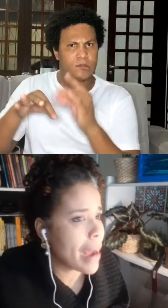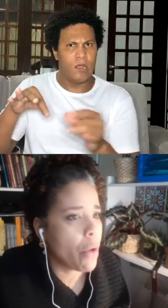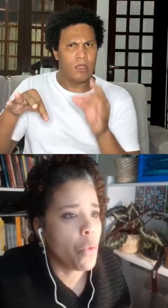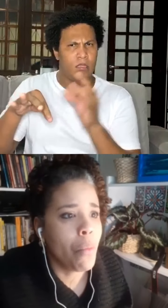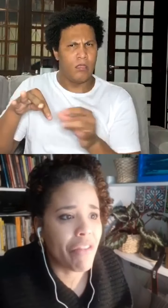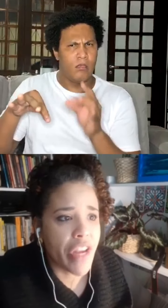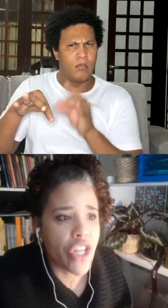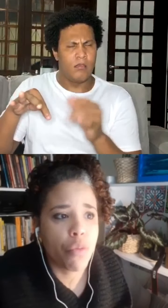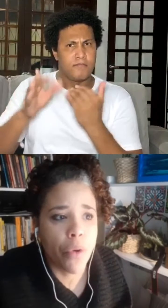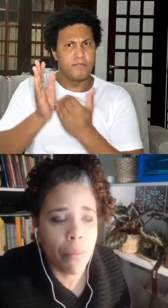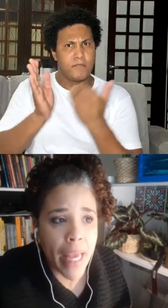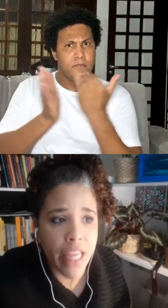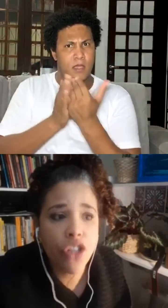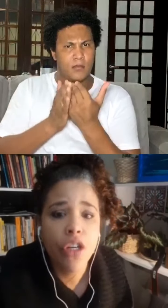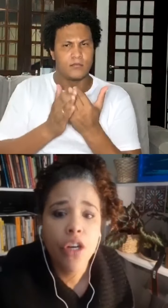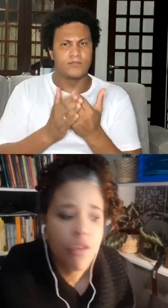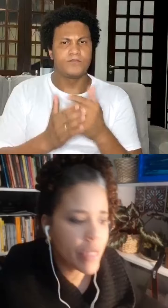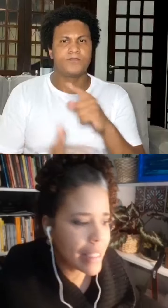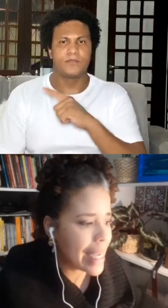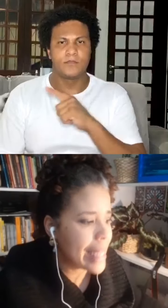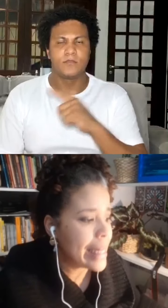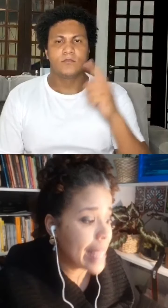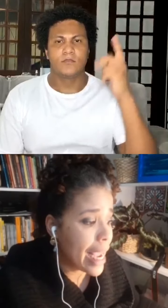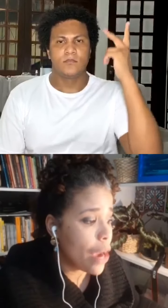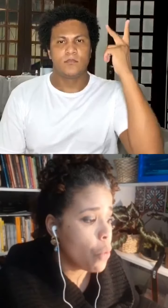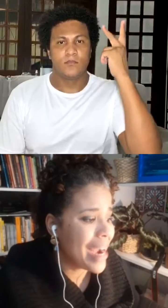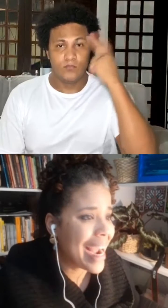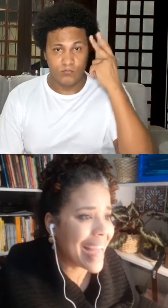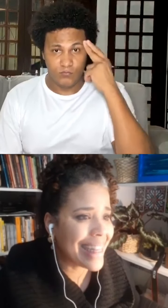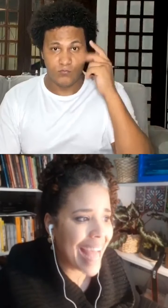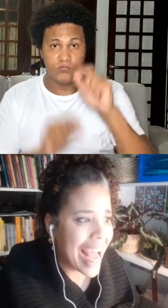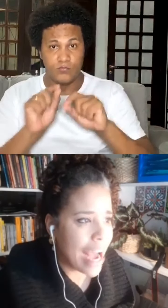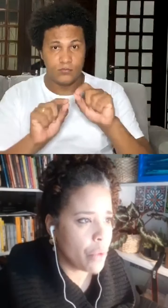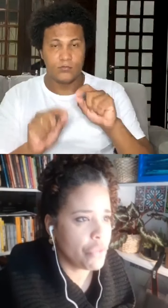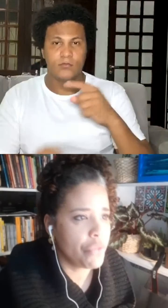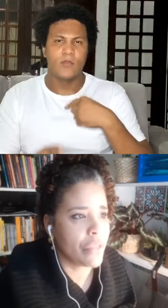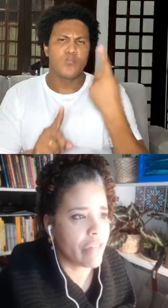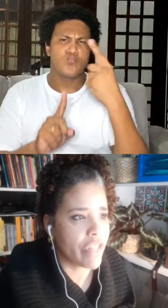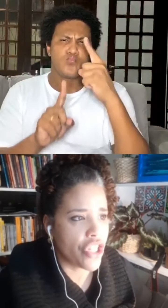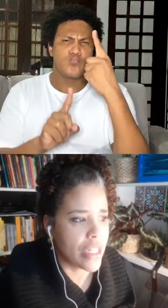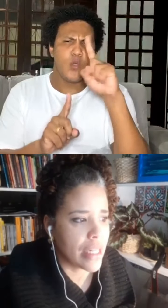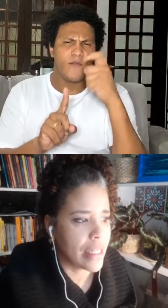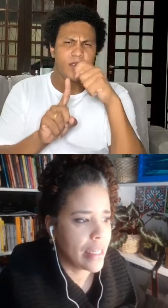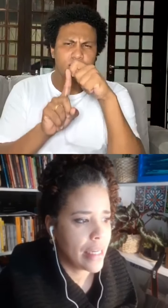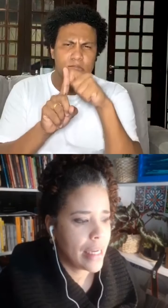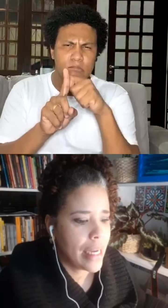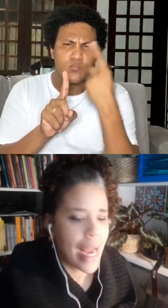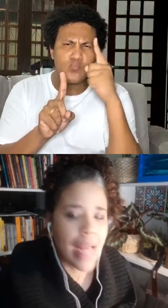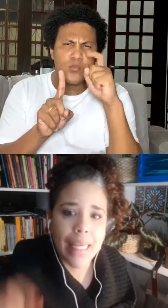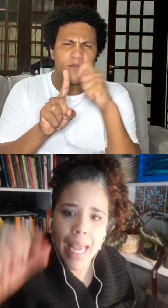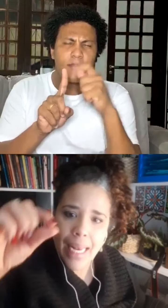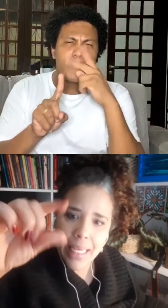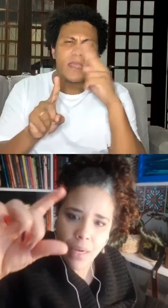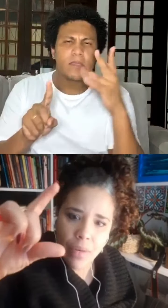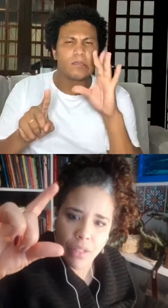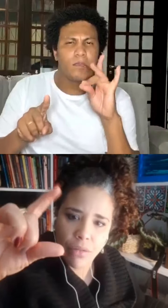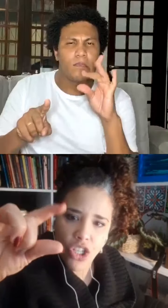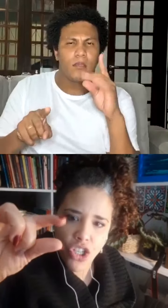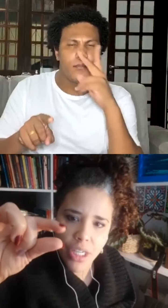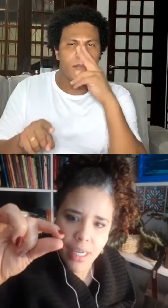normal, uma vez por mês, você ter um catarro no fundo da vagina. Aquele que,